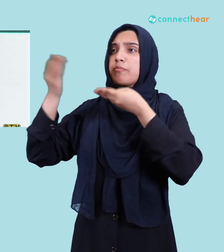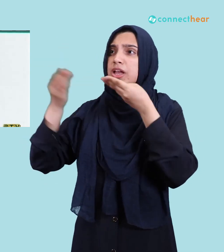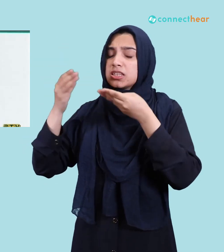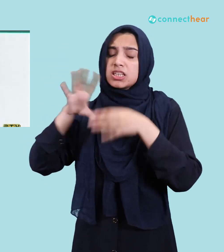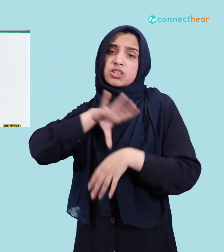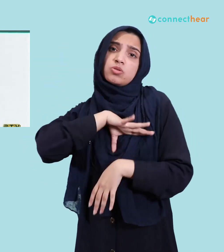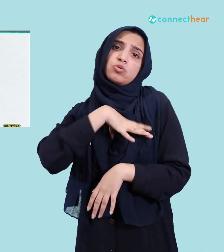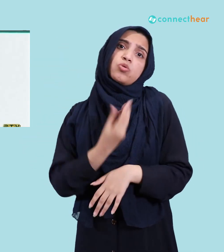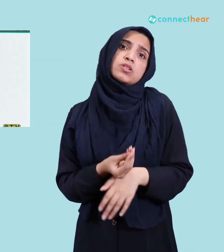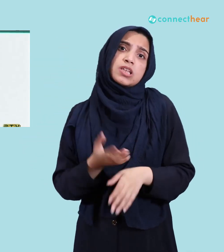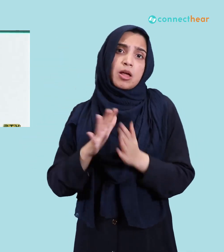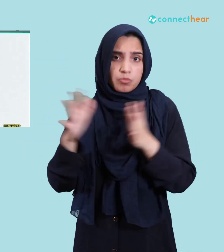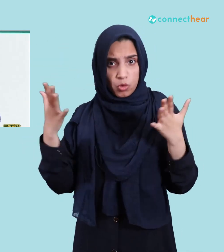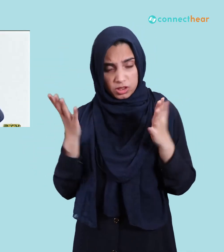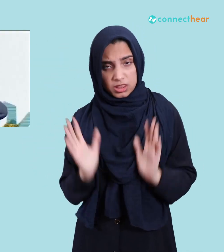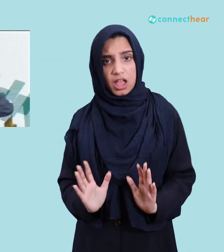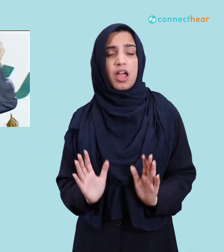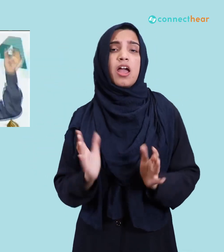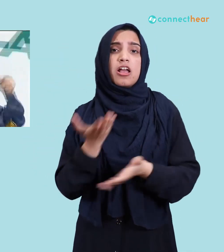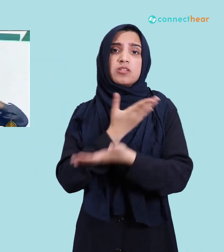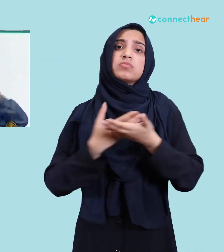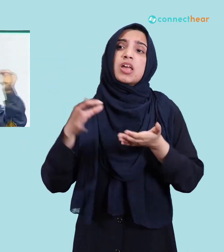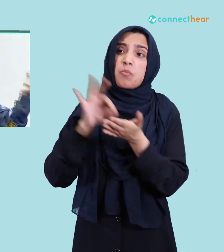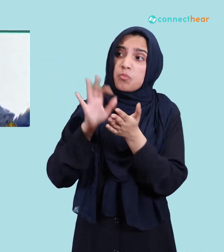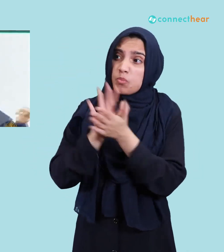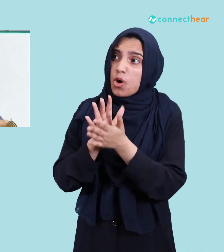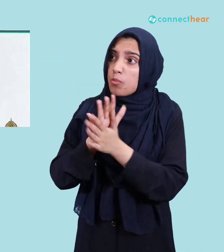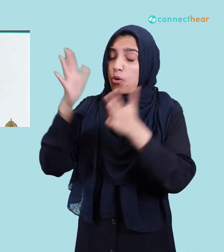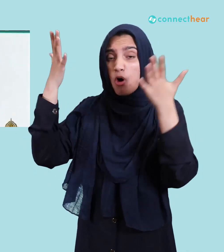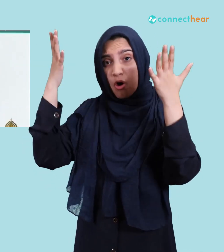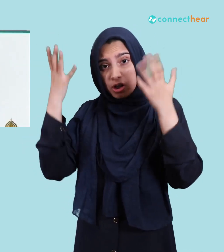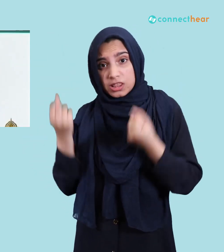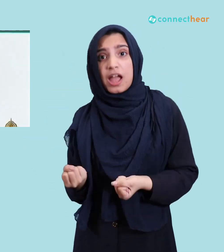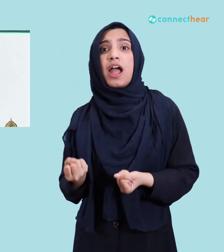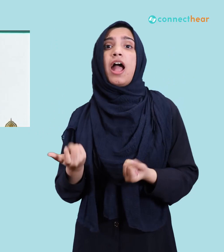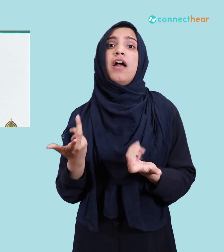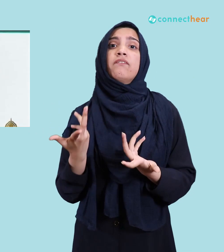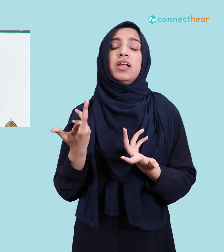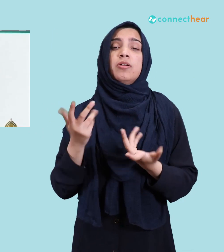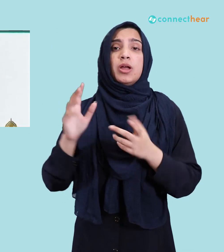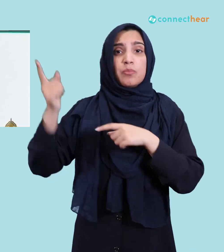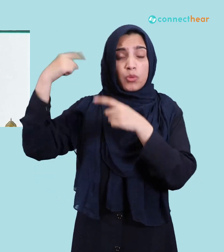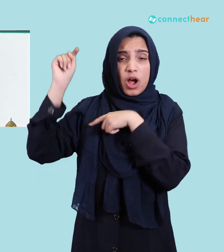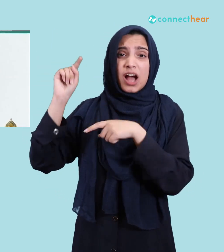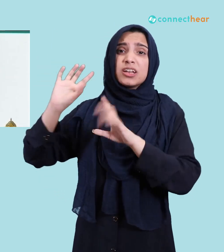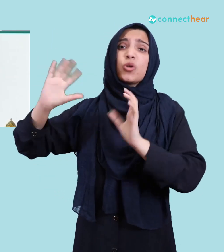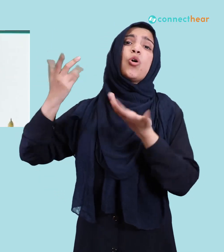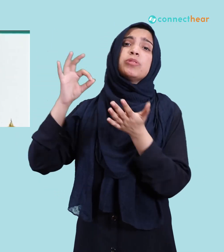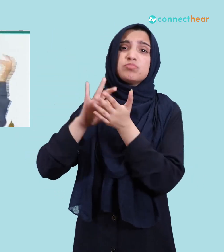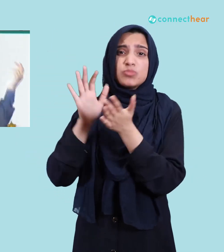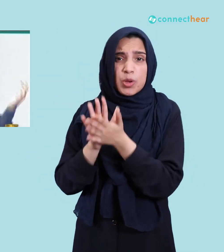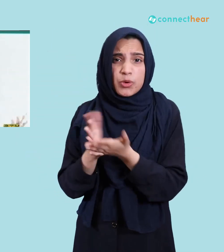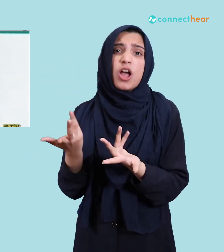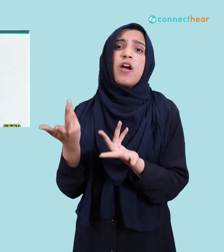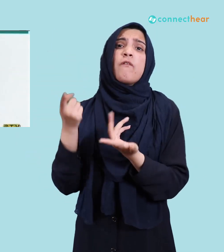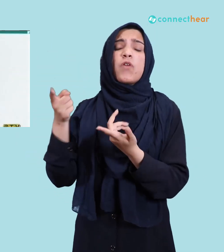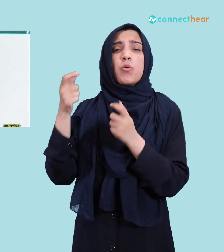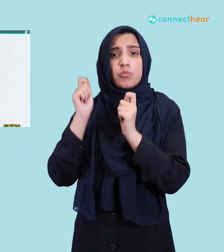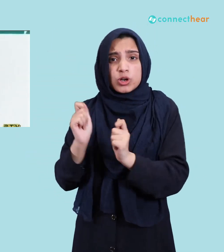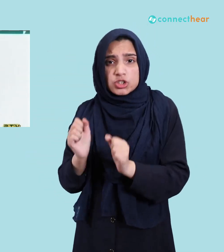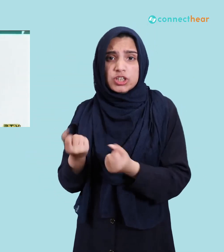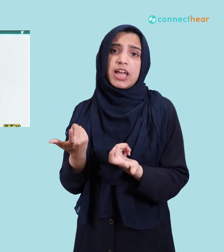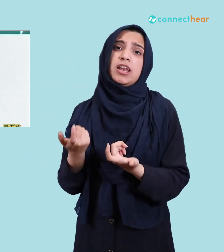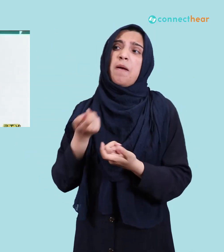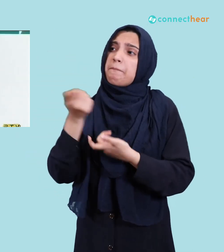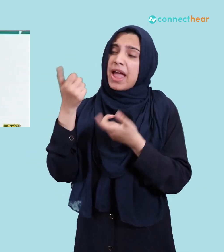اتنا پیسہ نہیں تھا کہ جو ہم نے قرضوں کی قسطیں دینی تھیں، جو ہم نے باہر کی لائبلٹیز تھیں، پیمنٹس کے لیے ہمارے پاس